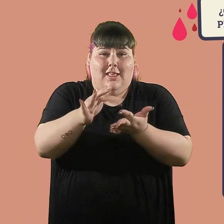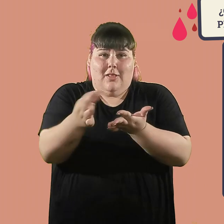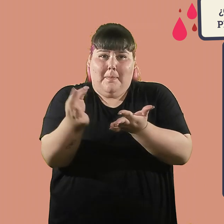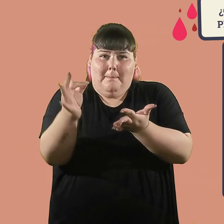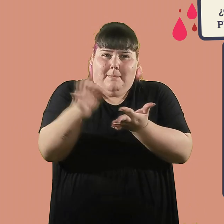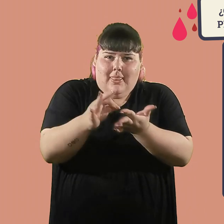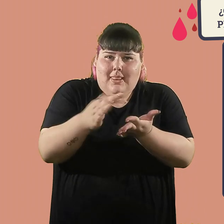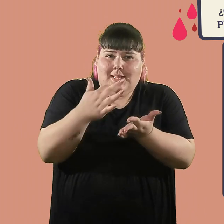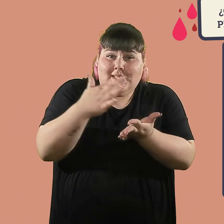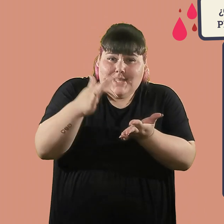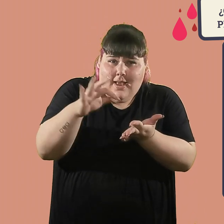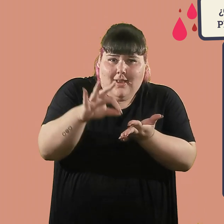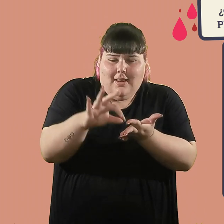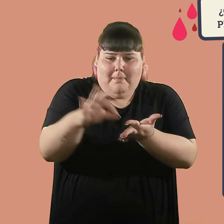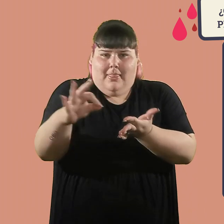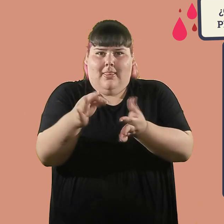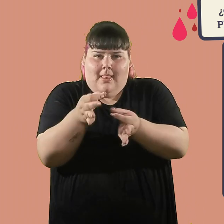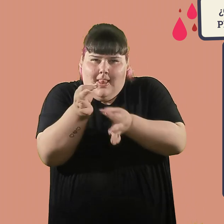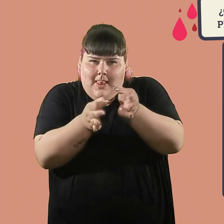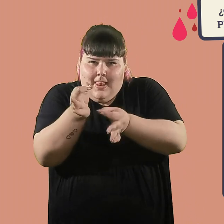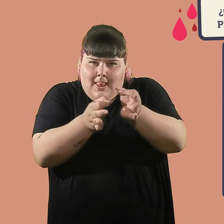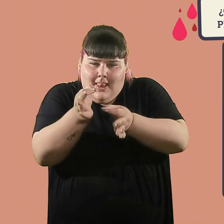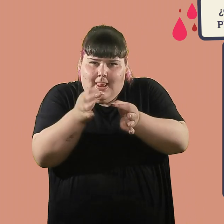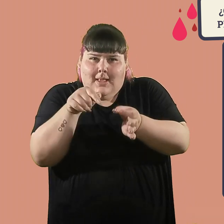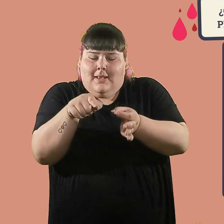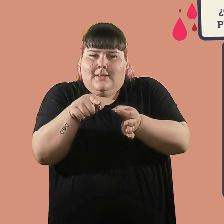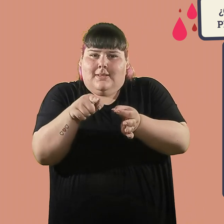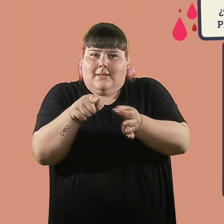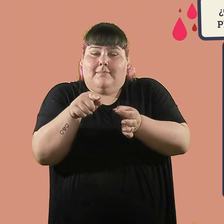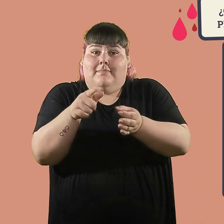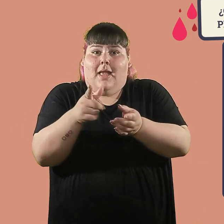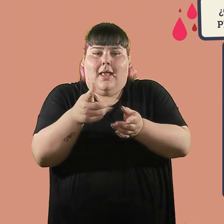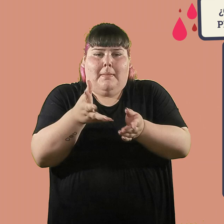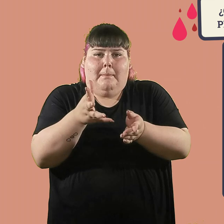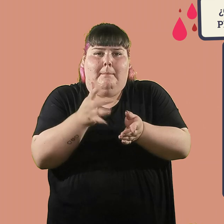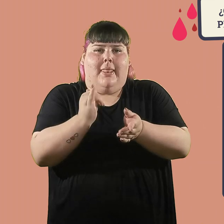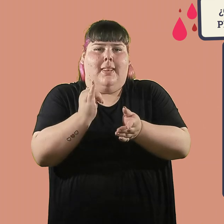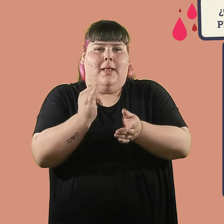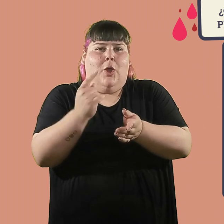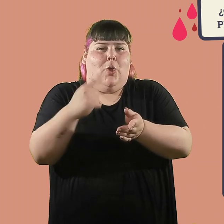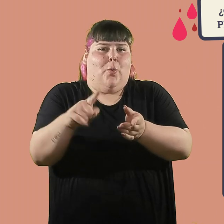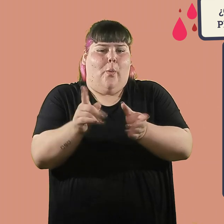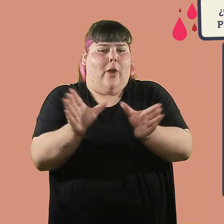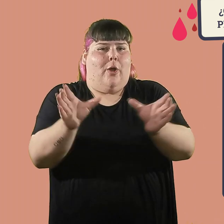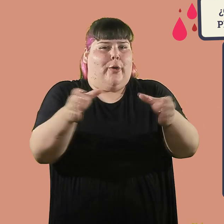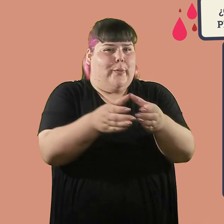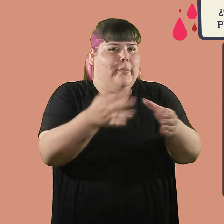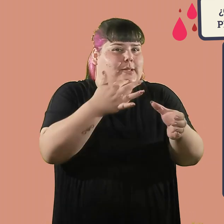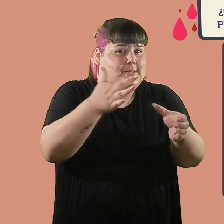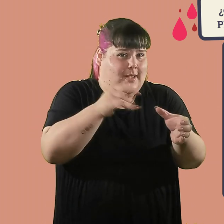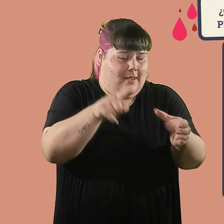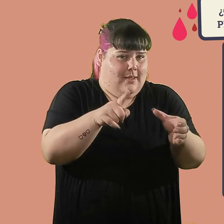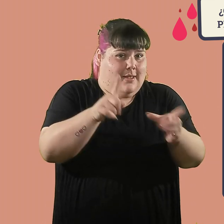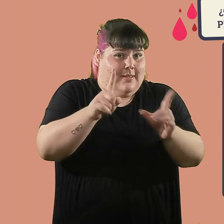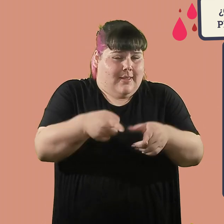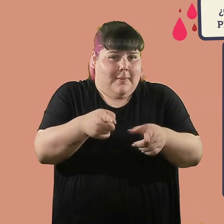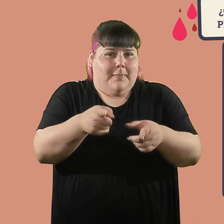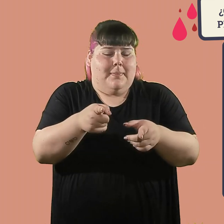el dedo para extraer unas gotas de sangre y de esta forma comprobar el grupo y factor sanguíneo